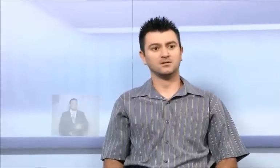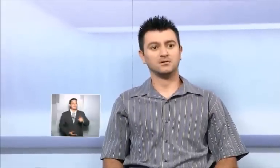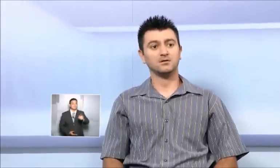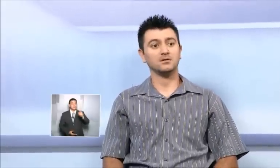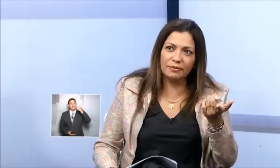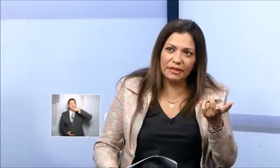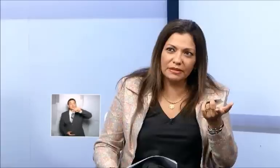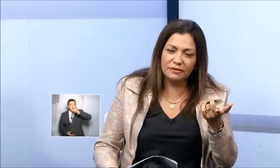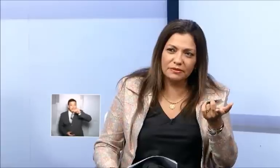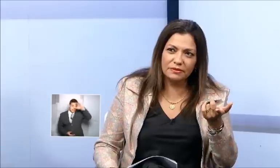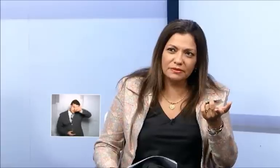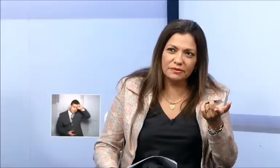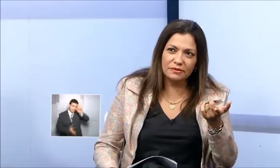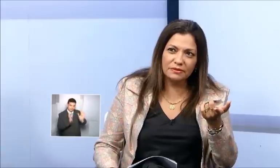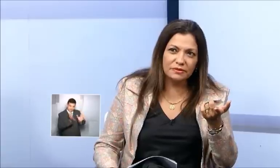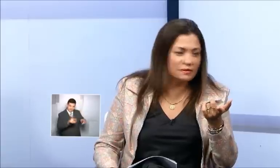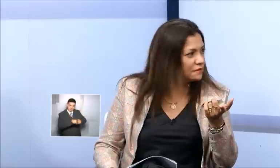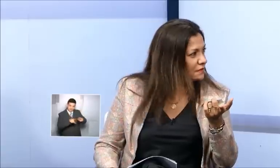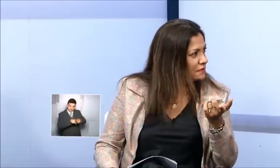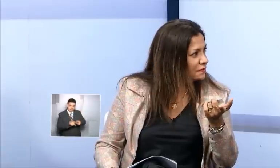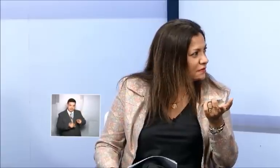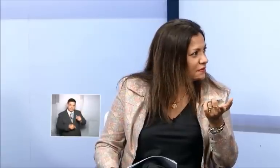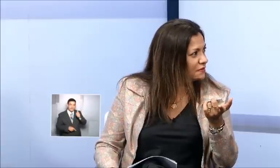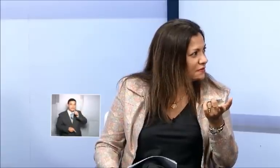dele aprendeu também?